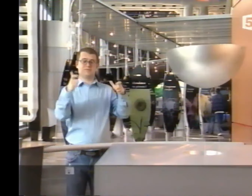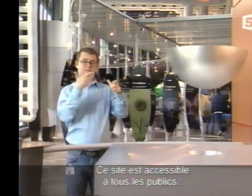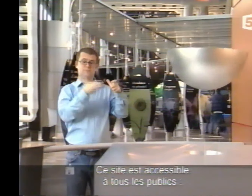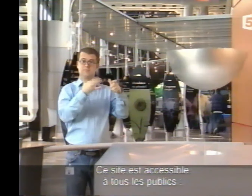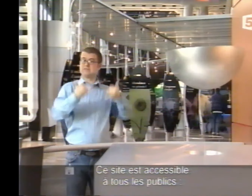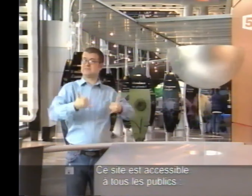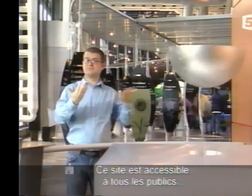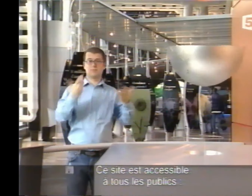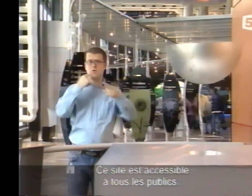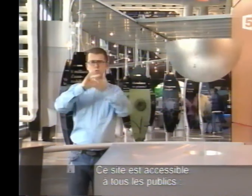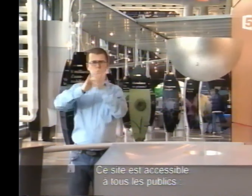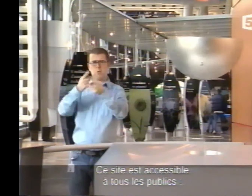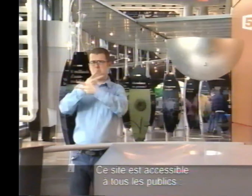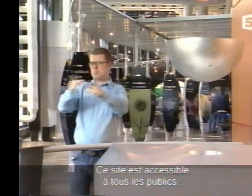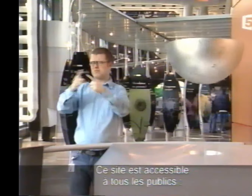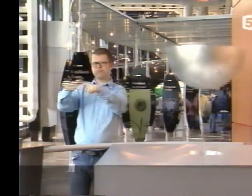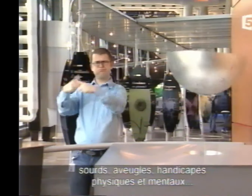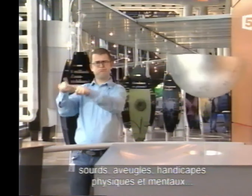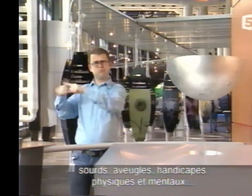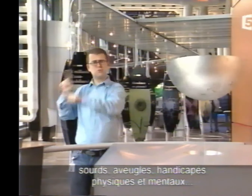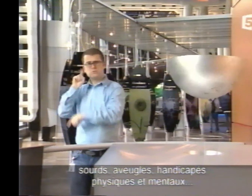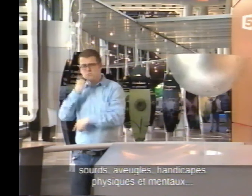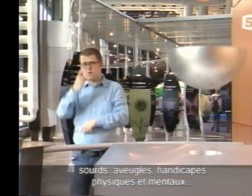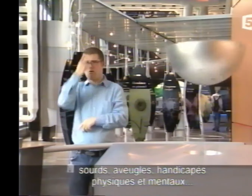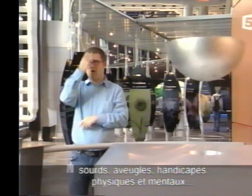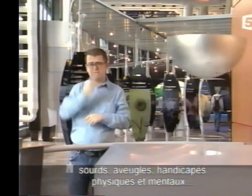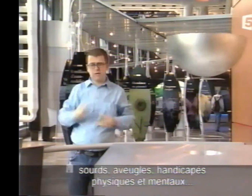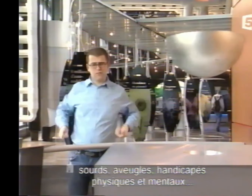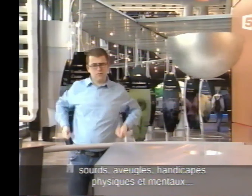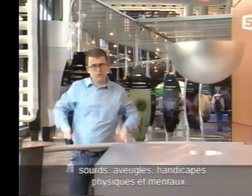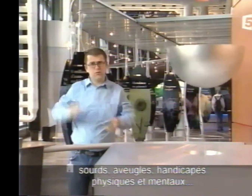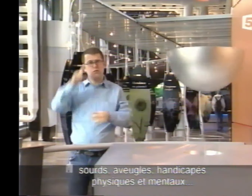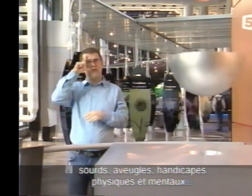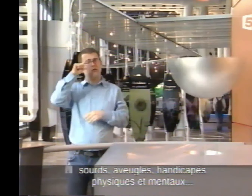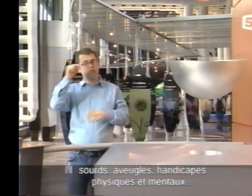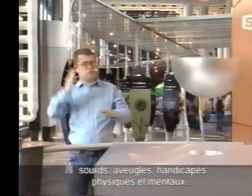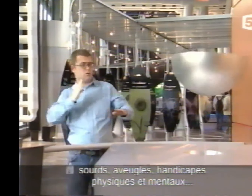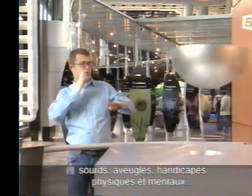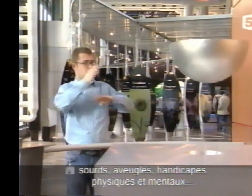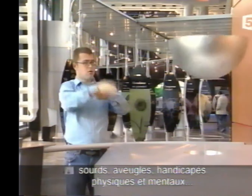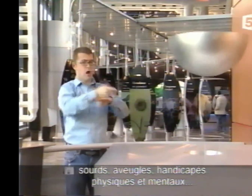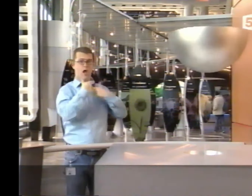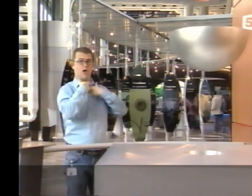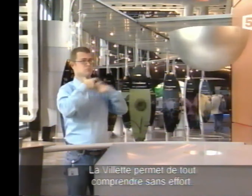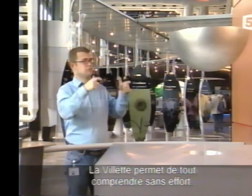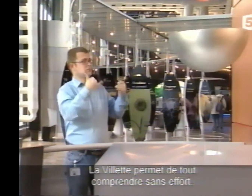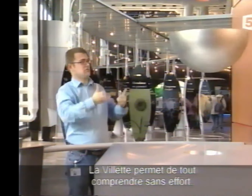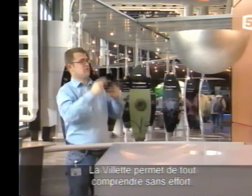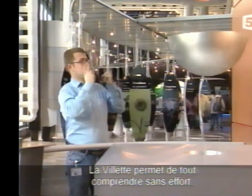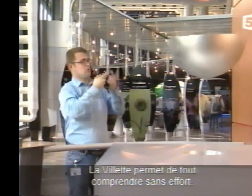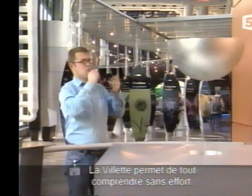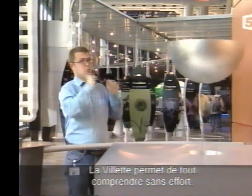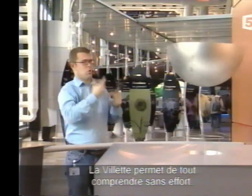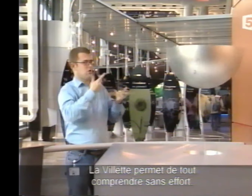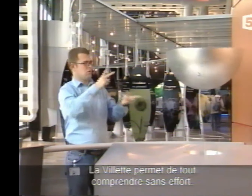Ce site est accessible à tous les publics. Les sourds, les aveugles, les personnes en fauteuil, les handicapés mentaux. La Villette permet de tout comprendre sans